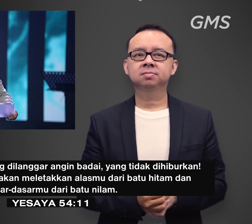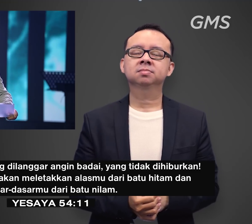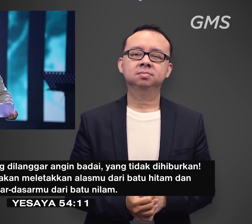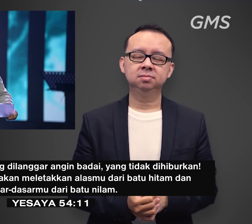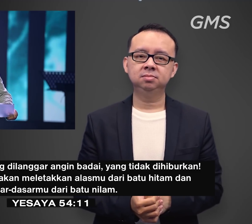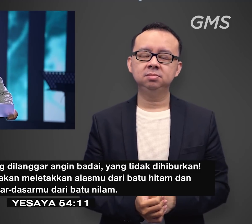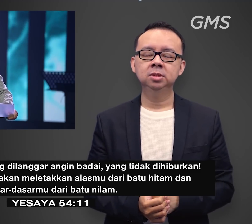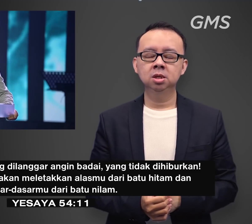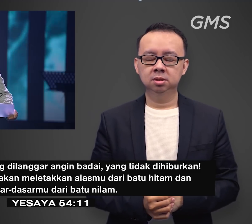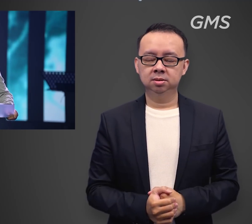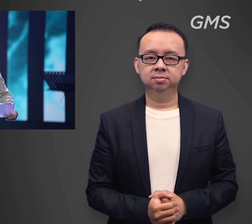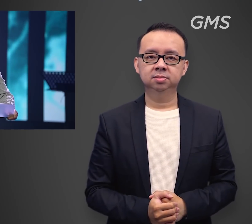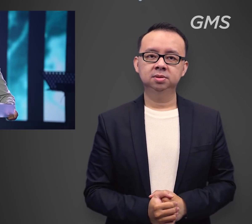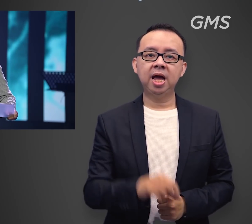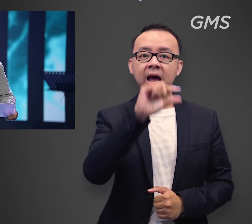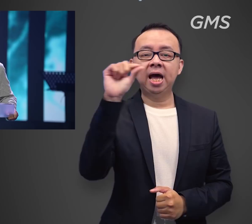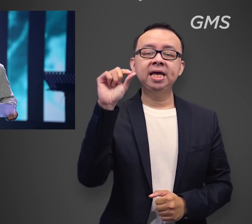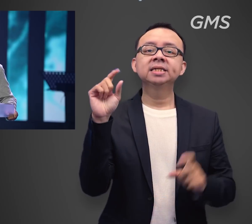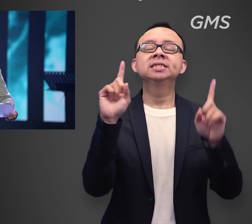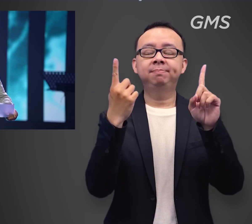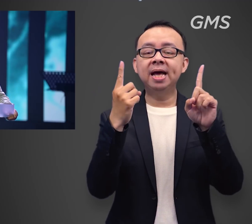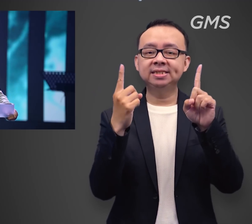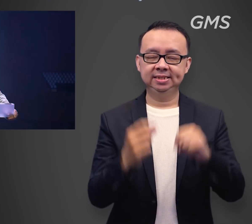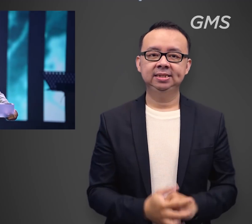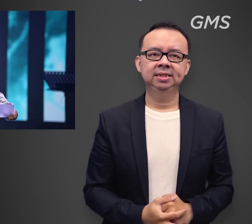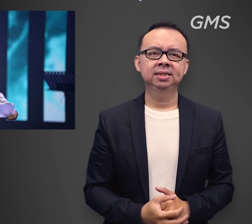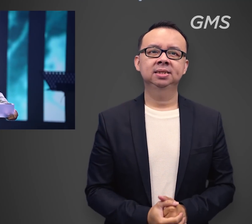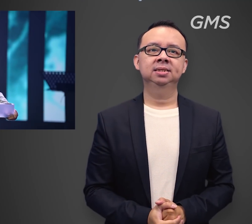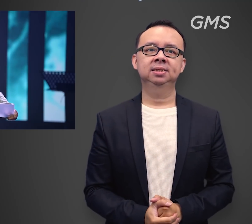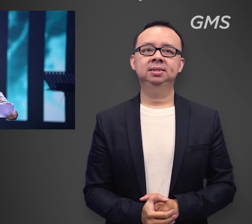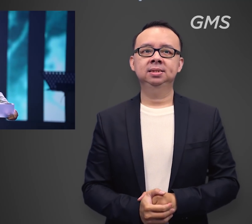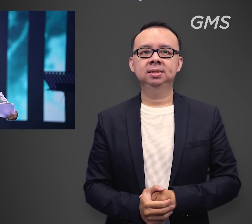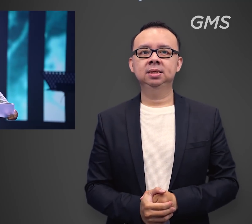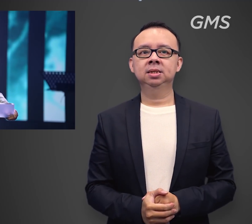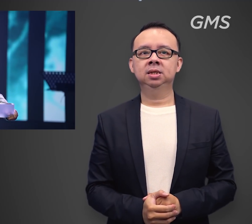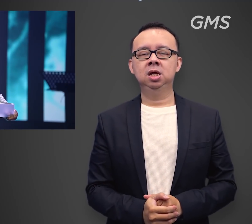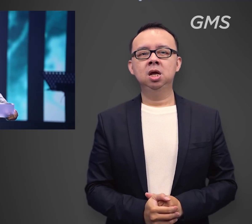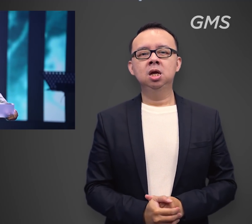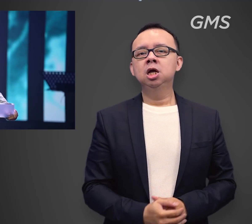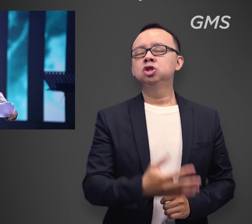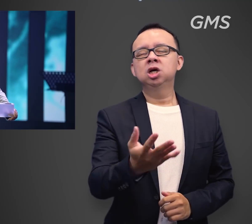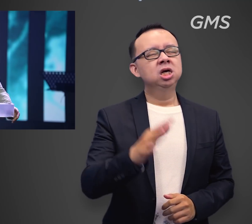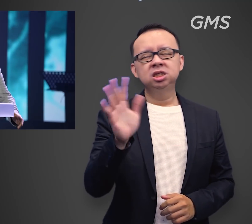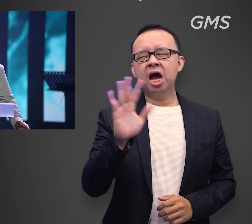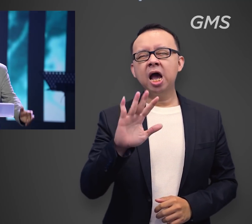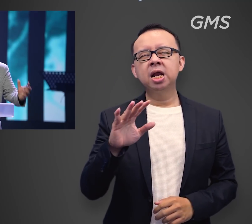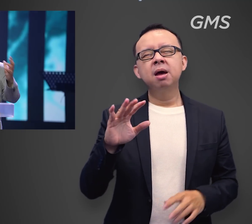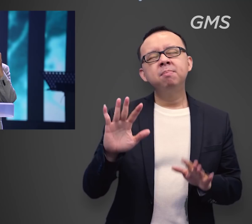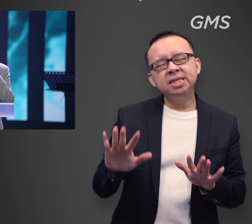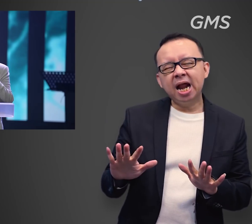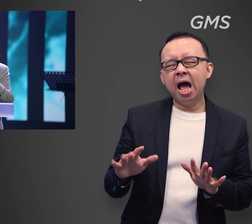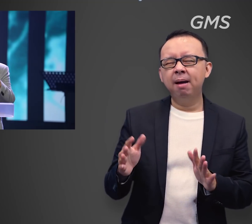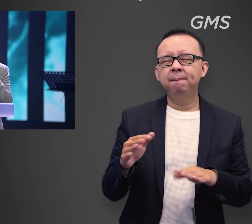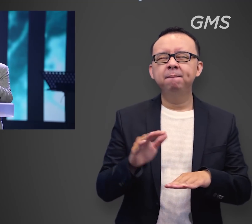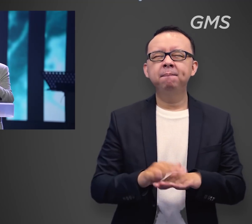meletakkan alas dasar, yaitu kasihnya buat hidup saudara dan saya. Karena itu saudara jangan menyerah dengan keadaanmu. Masih